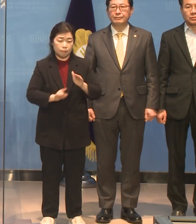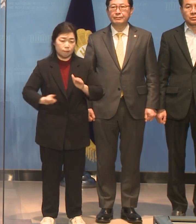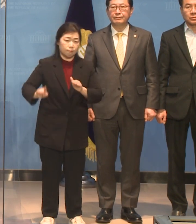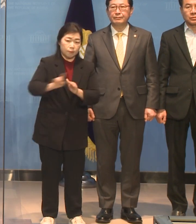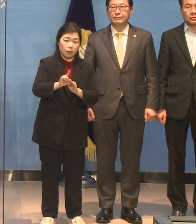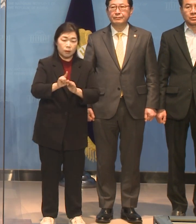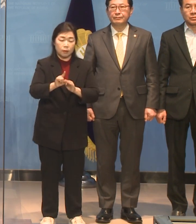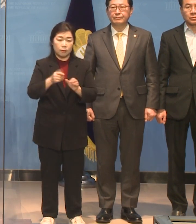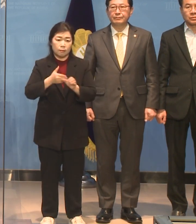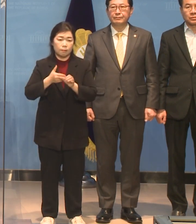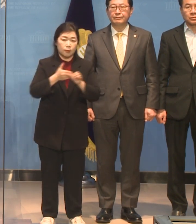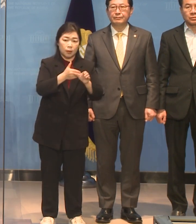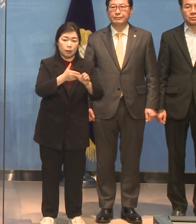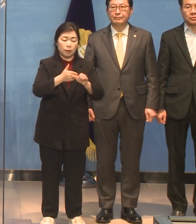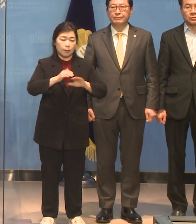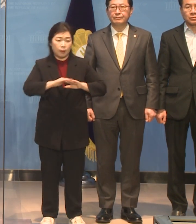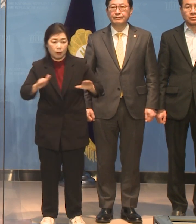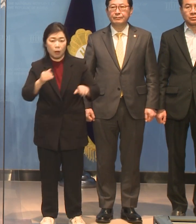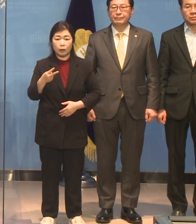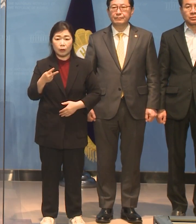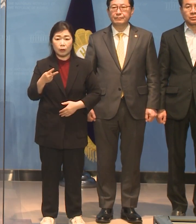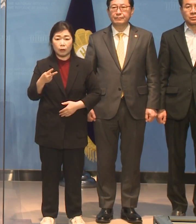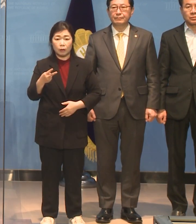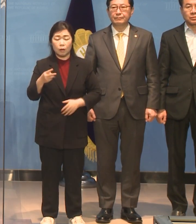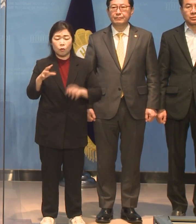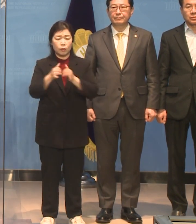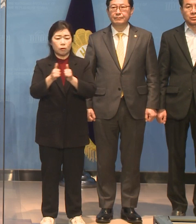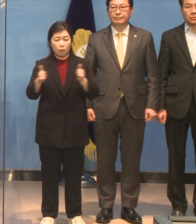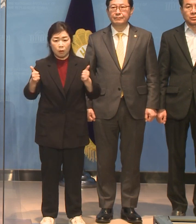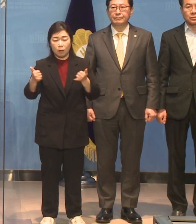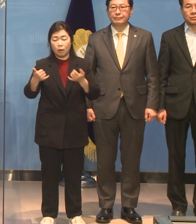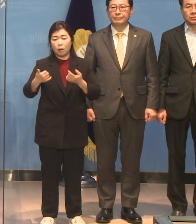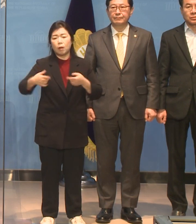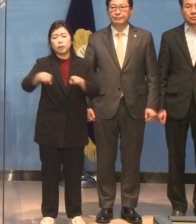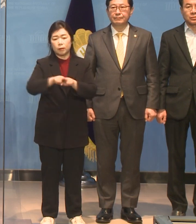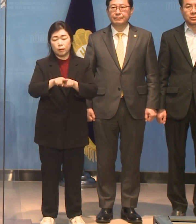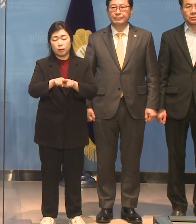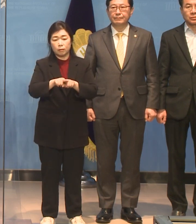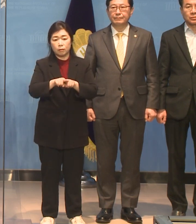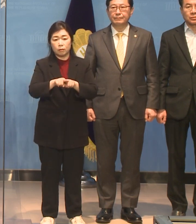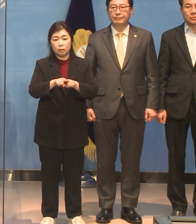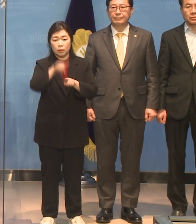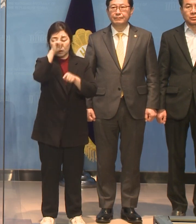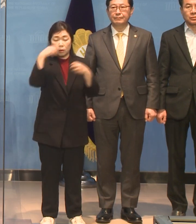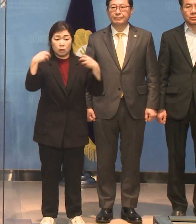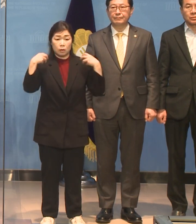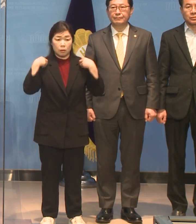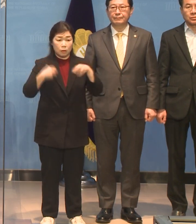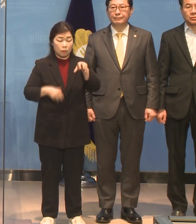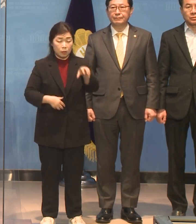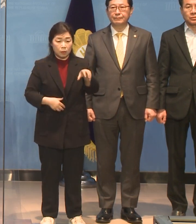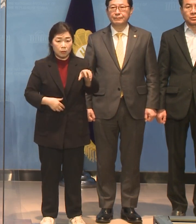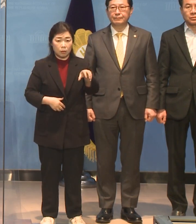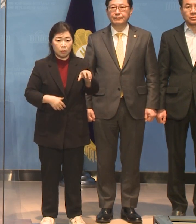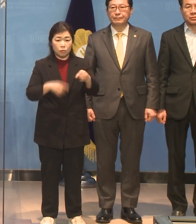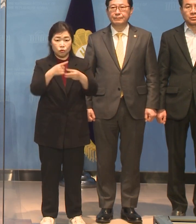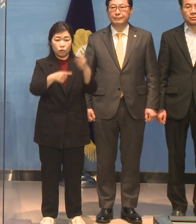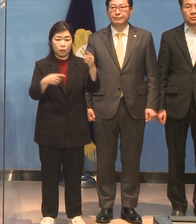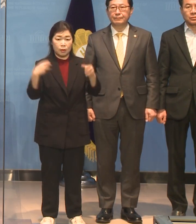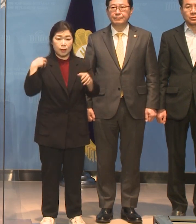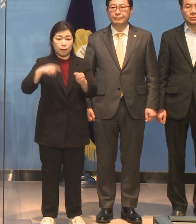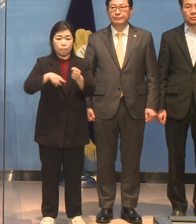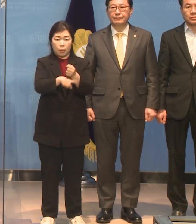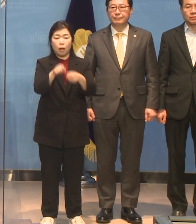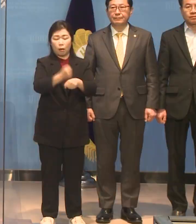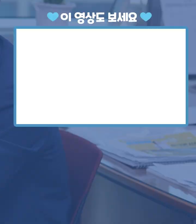저항에 맨 앞에 서겠습니다 그리고 국민들과 함께 시청 앞에서 그 책임을 물을 것입니다 이상입니다